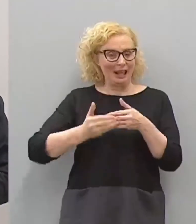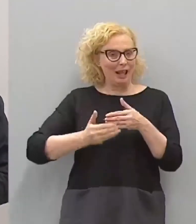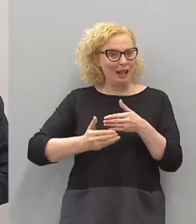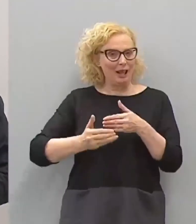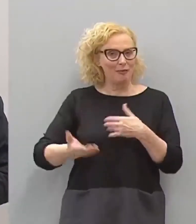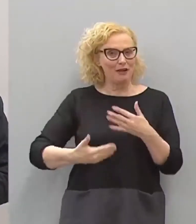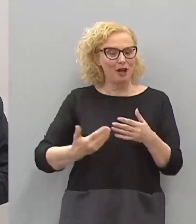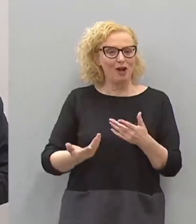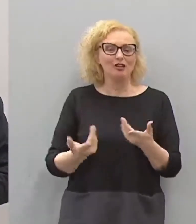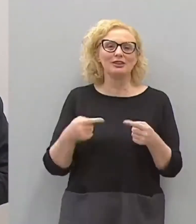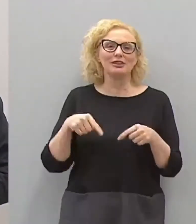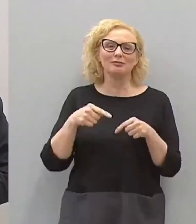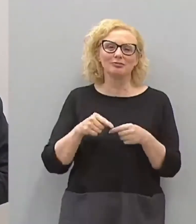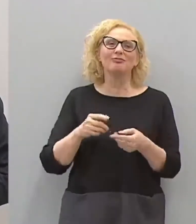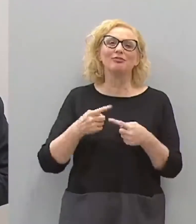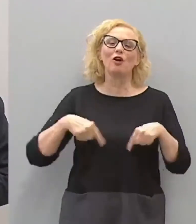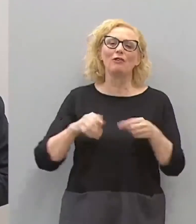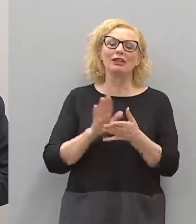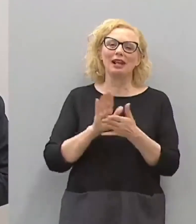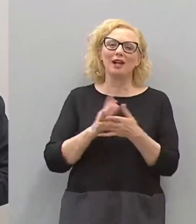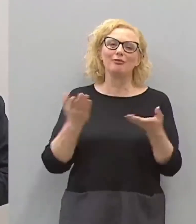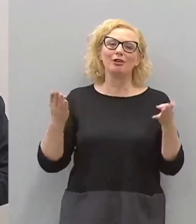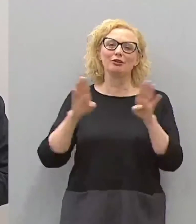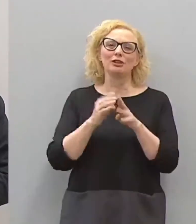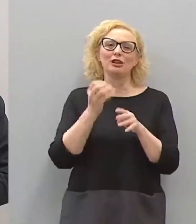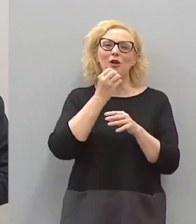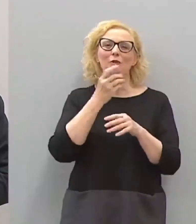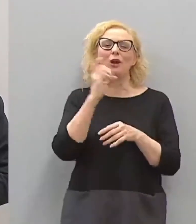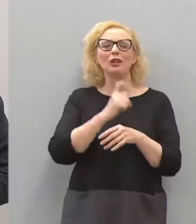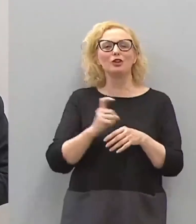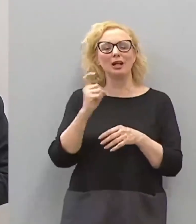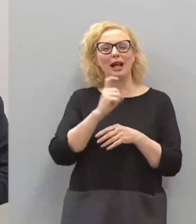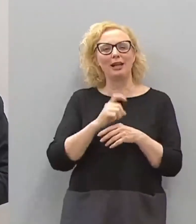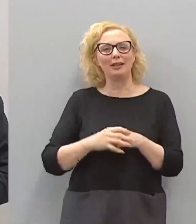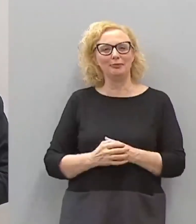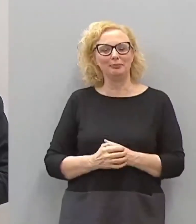chiudiamo qui questa conferenza stampa vi auguriamo buon proseguimento di giornata